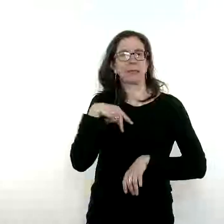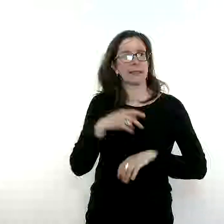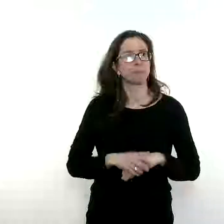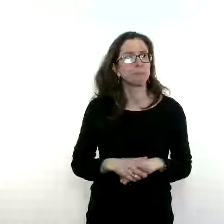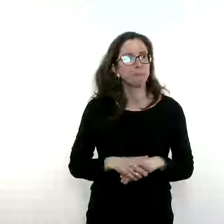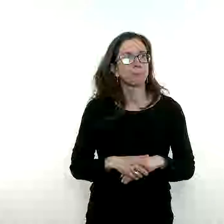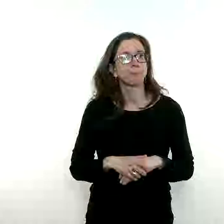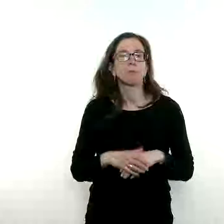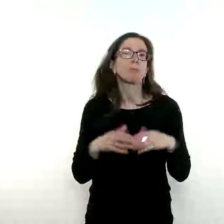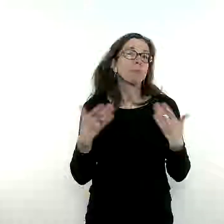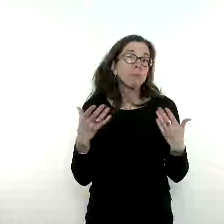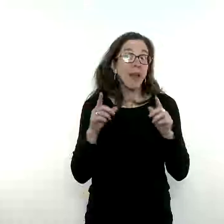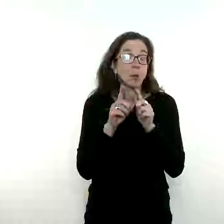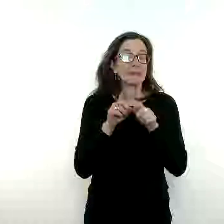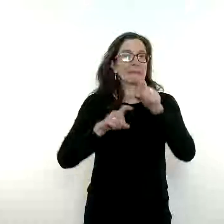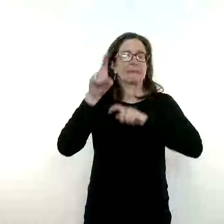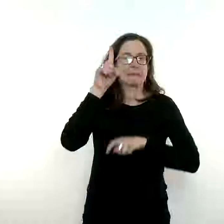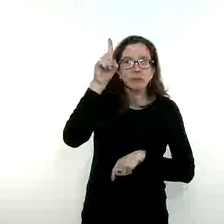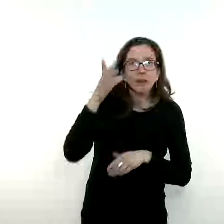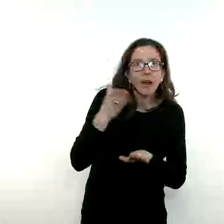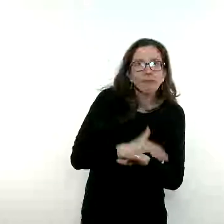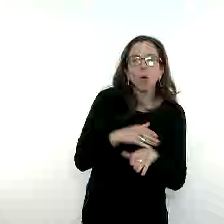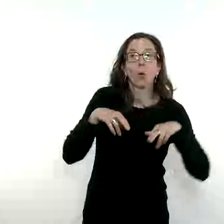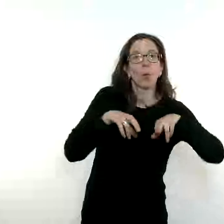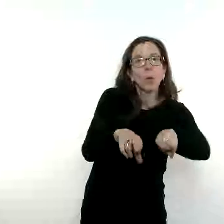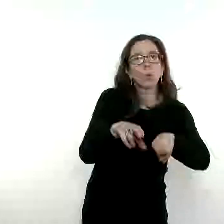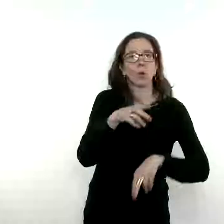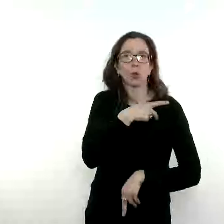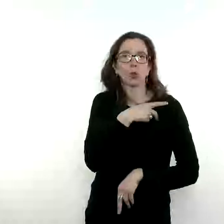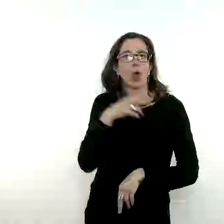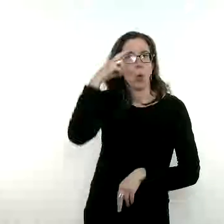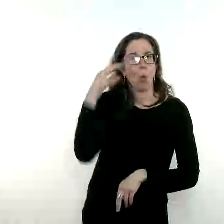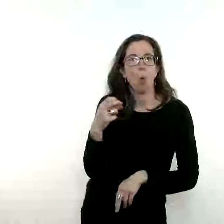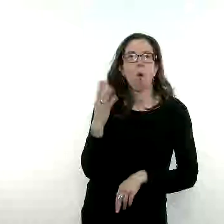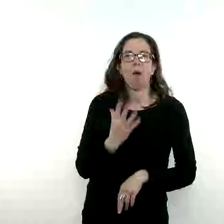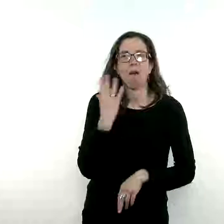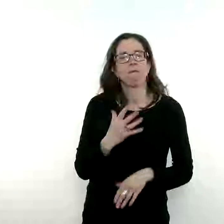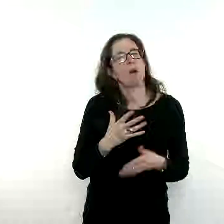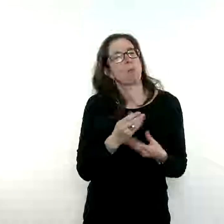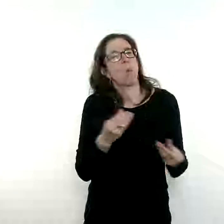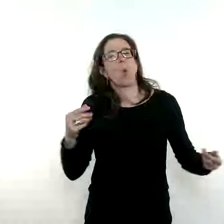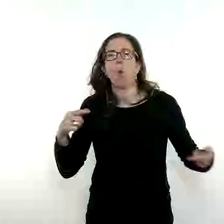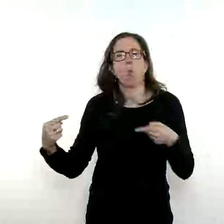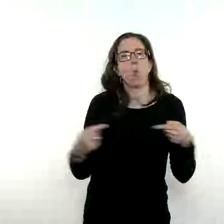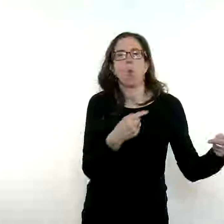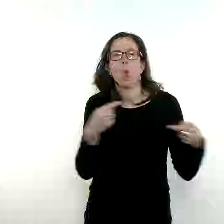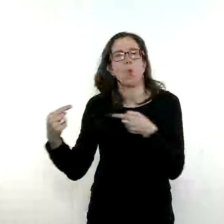Oui, je rappelle que la rue du Docteur Roux avait fait couler beaucoup d'encre. On avait été accusé de tous les noms